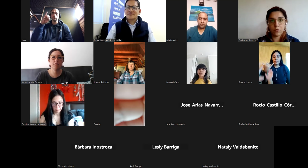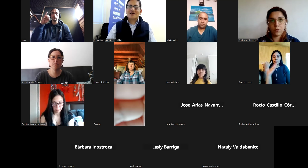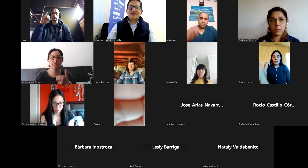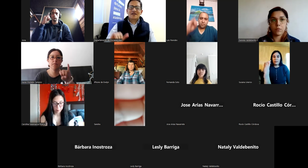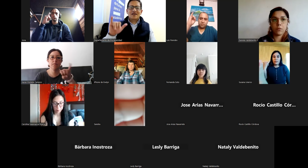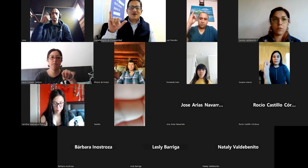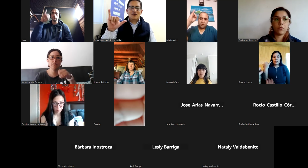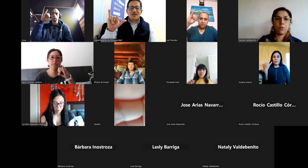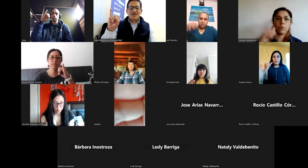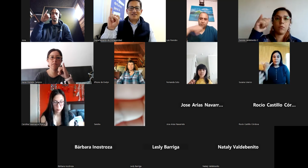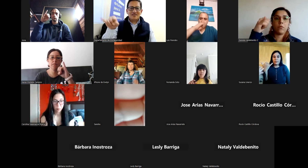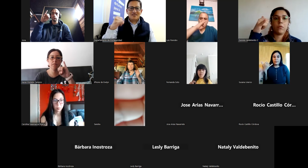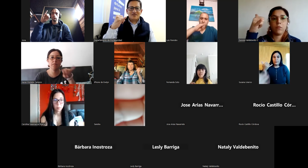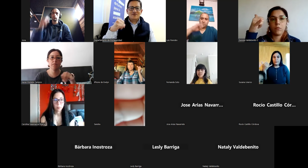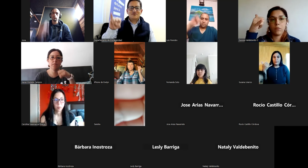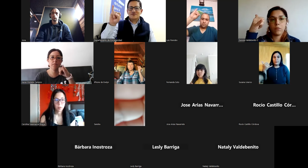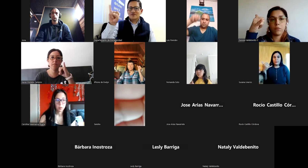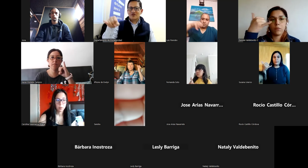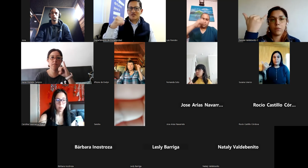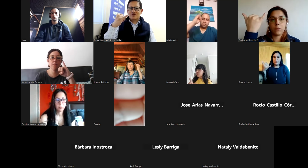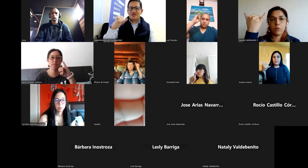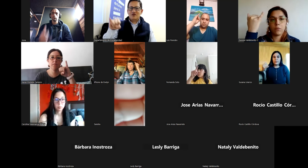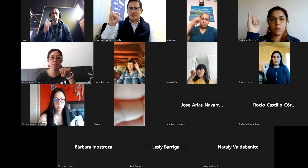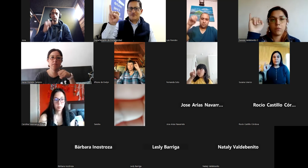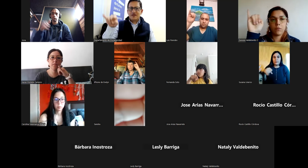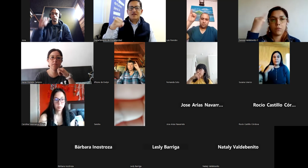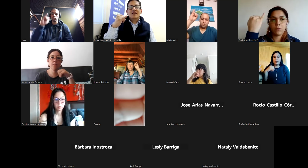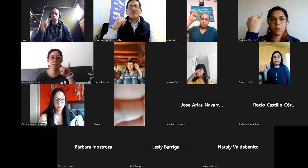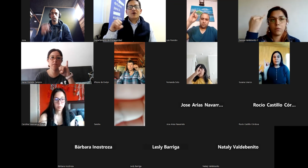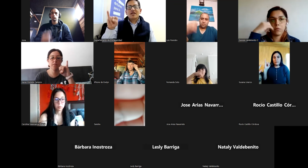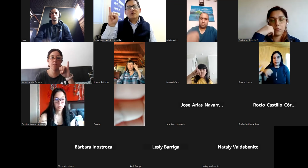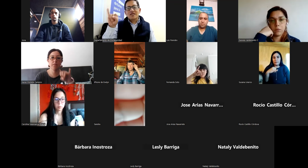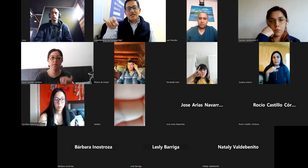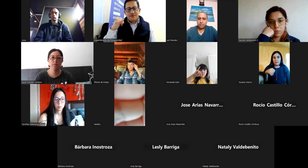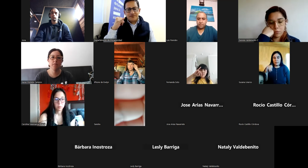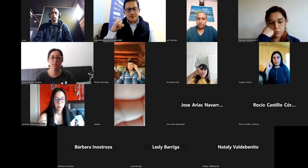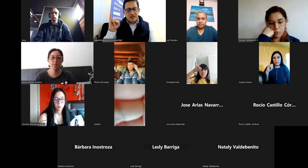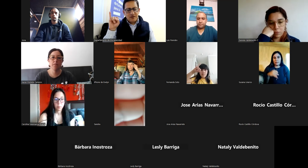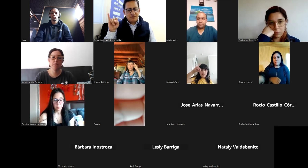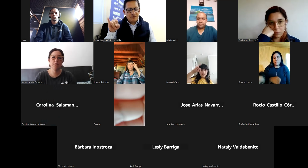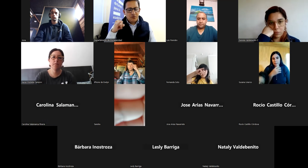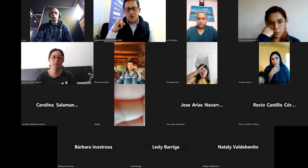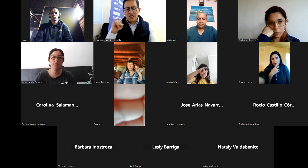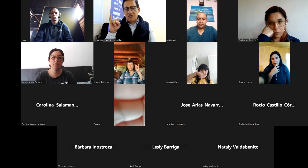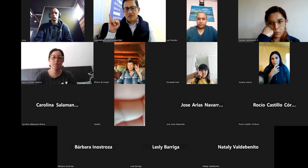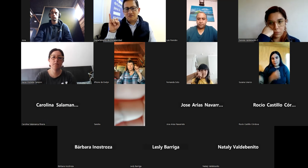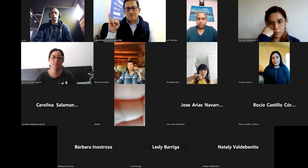Ya. La J es así, ¿cierto? Correcto. Esa la J. Pero aquí hay un detalle. Por una...